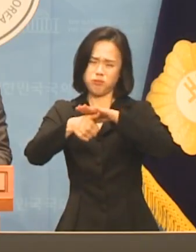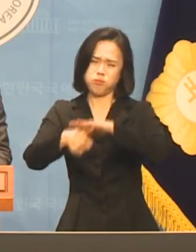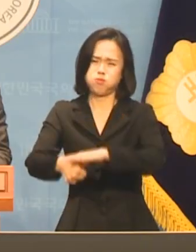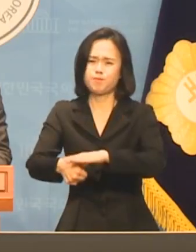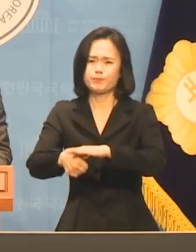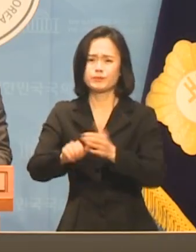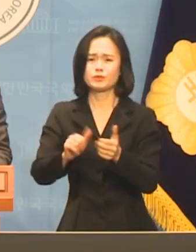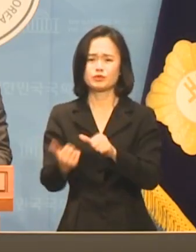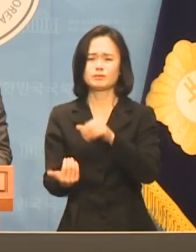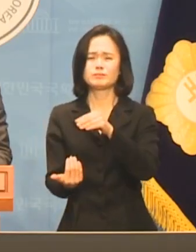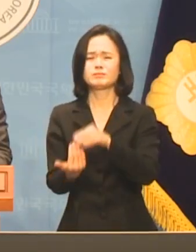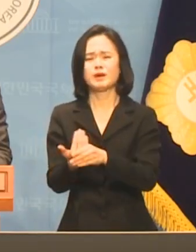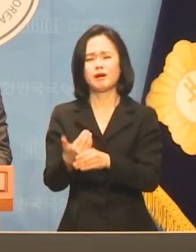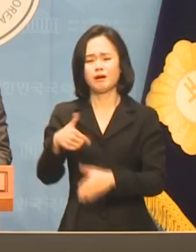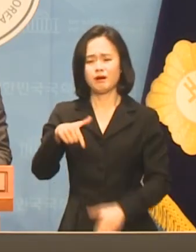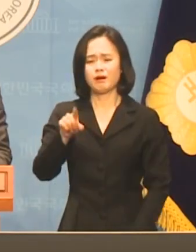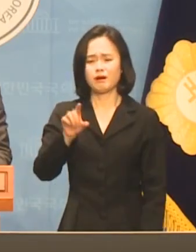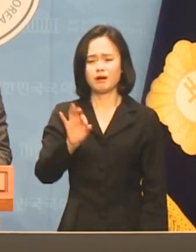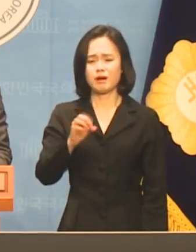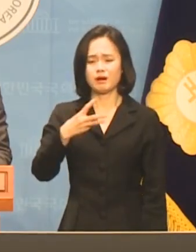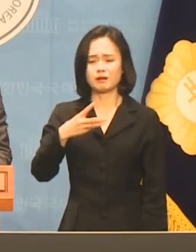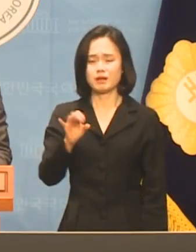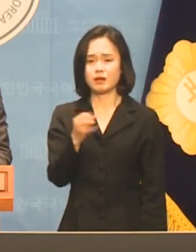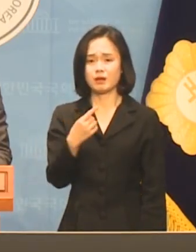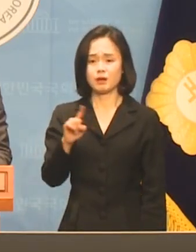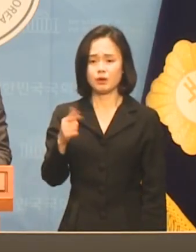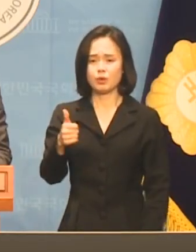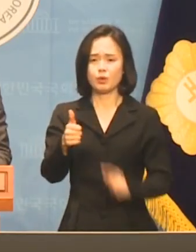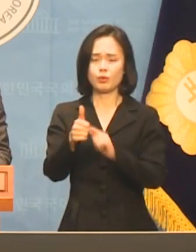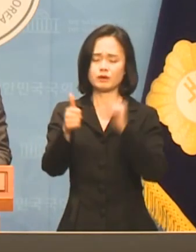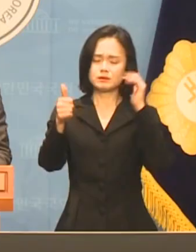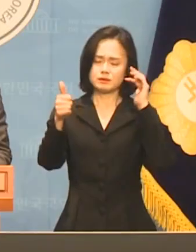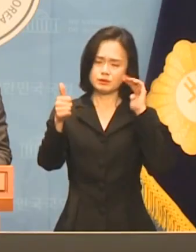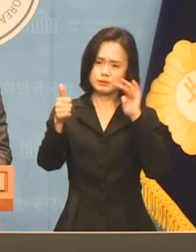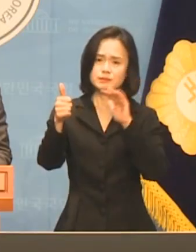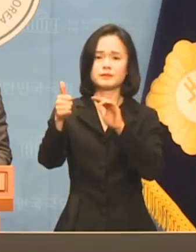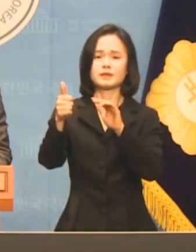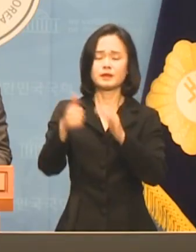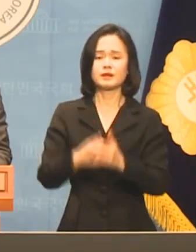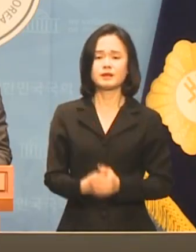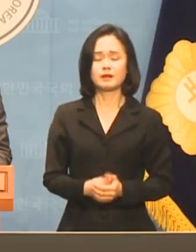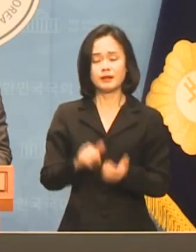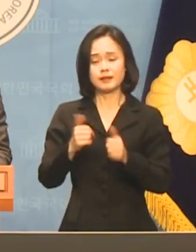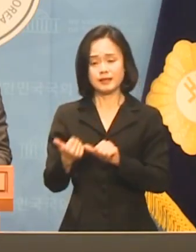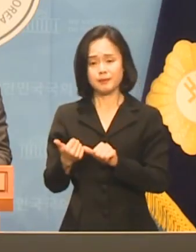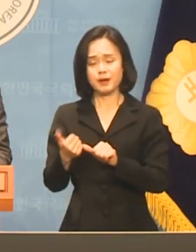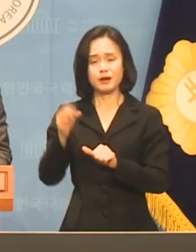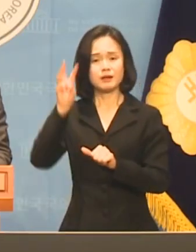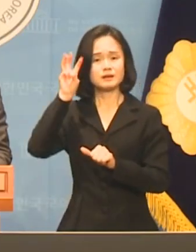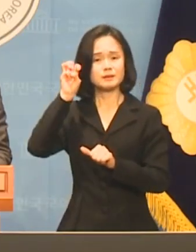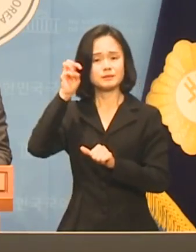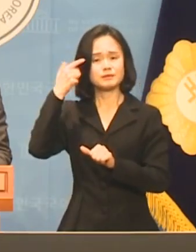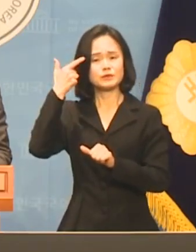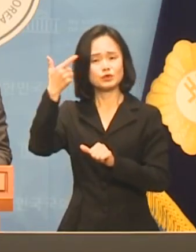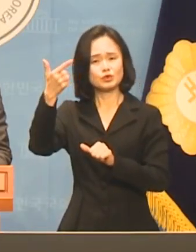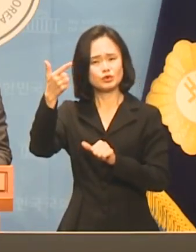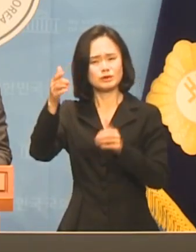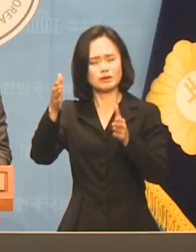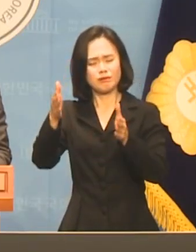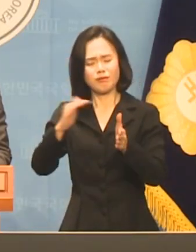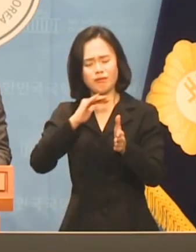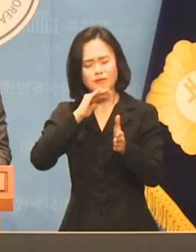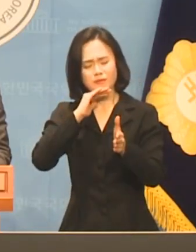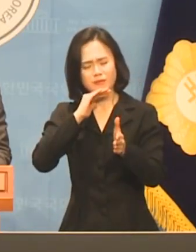추모합니다. 오는 14일 산재 사망 36일 만에 강태환 씨의 장례를 치를 수 있게 됐습니다.